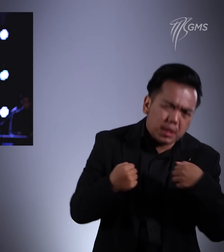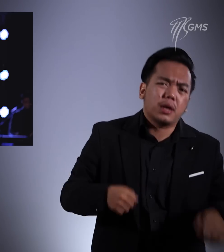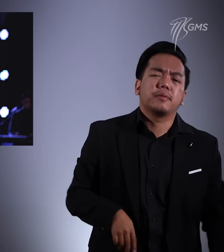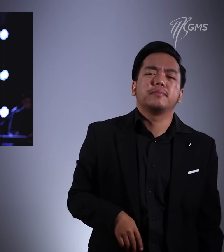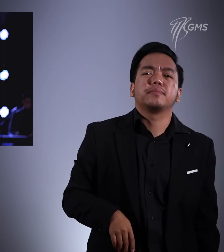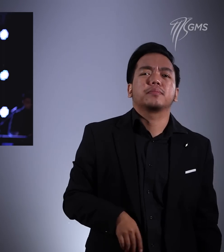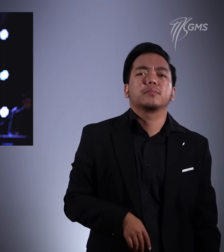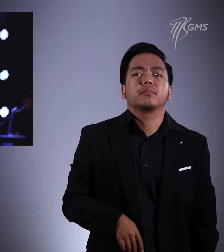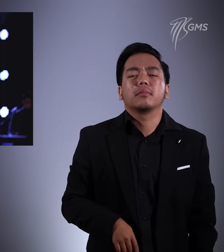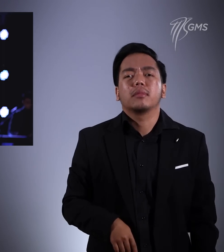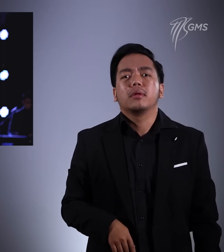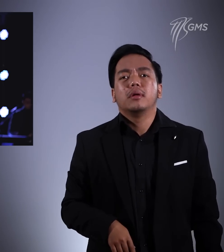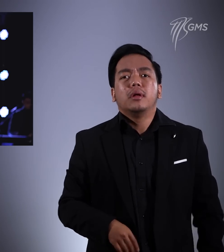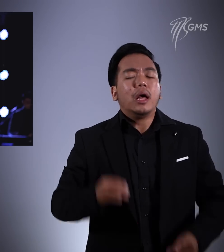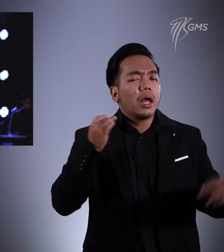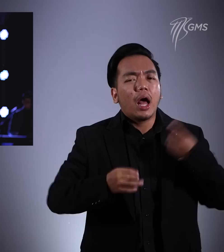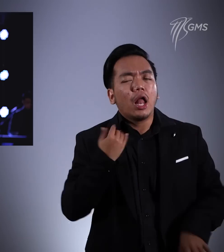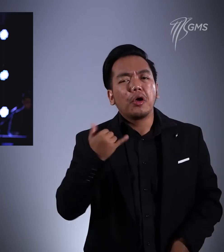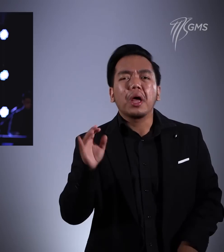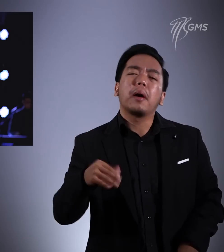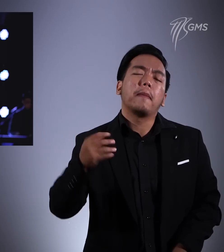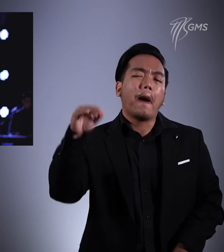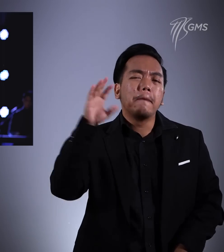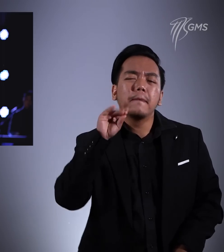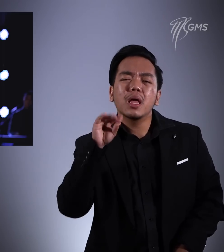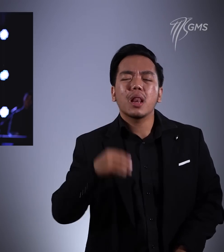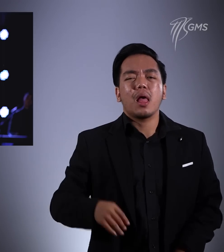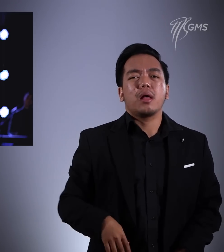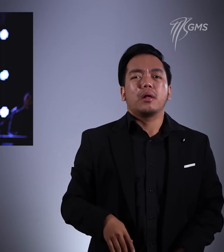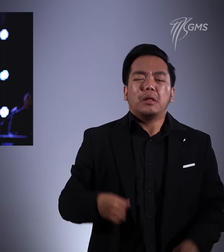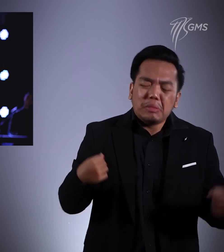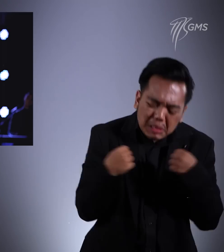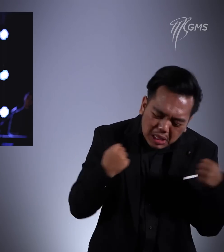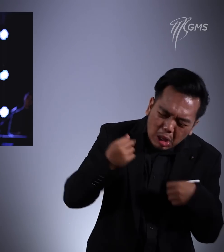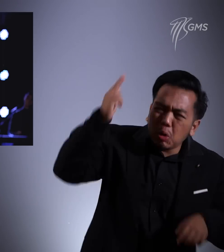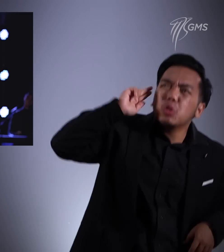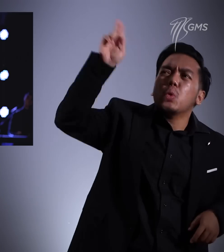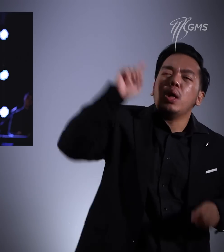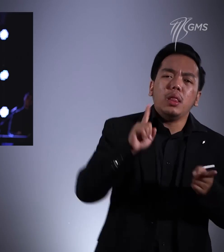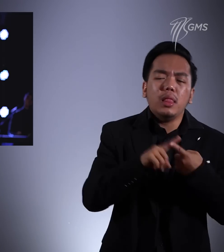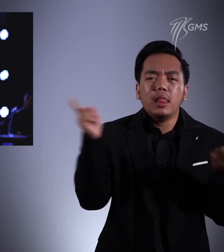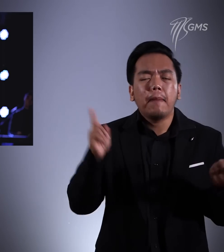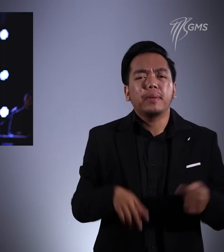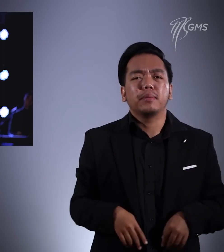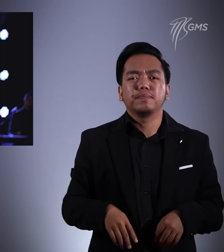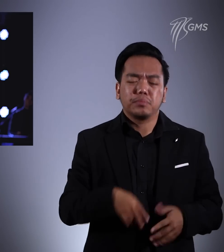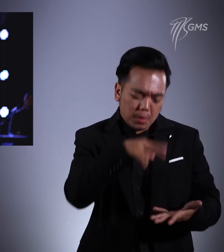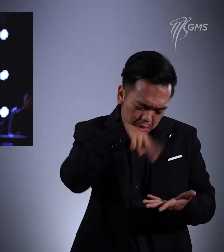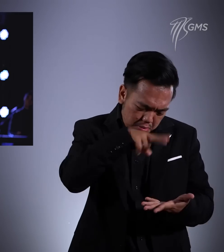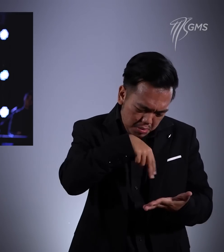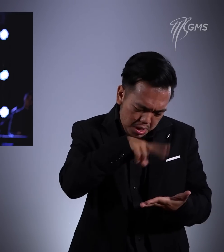tapi kalau baca Alkitab ya asal-asalan atau dengar khotbah ya kita juga nggak ada apa ya, nggak